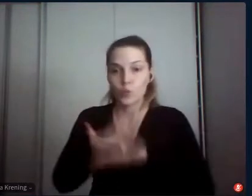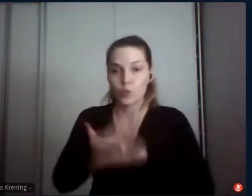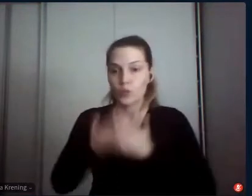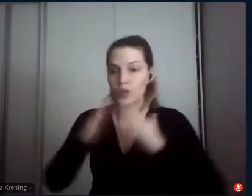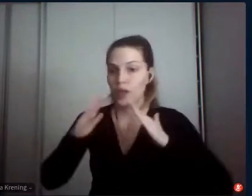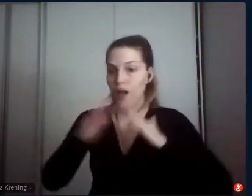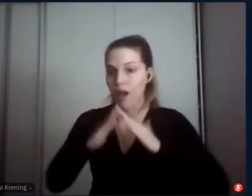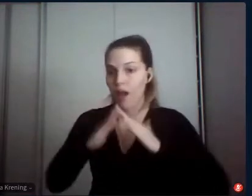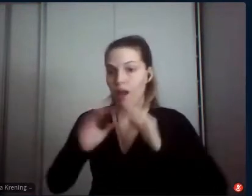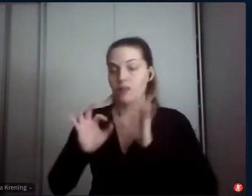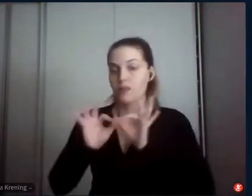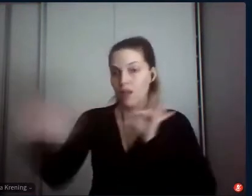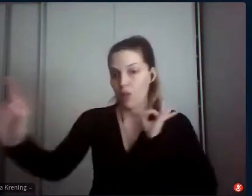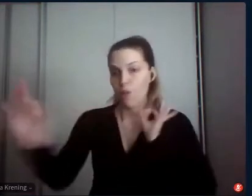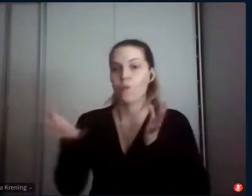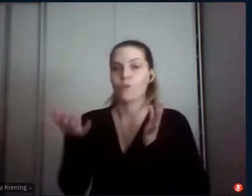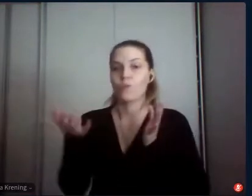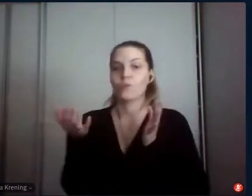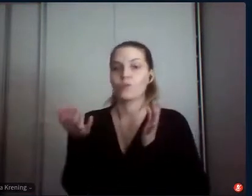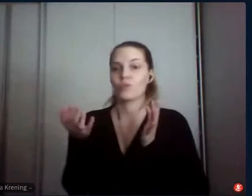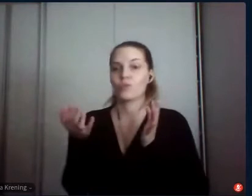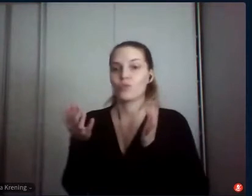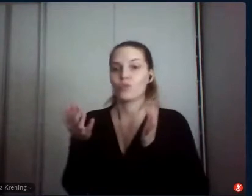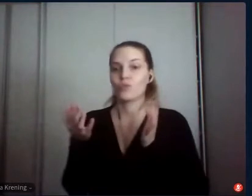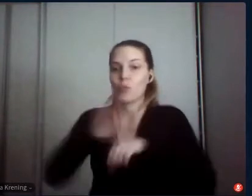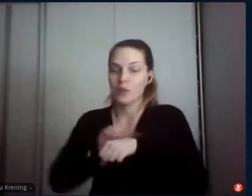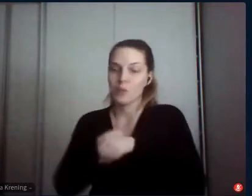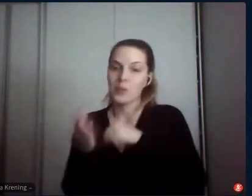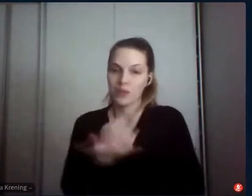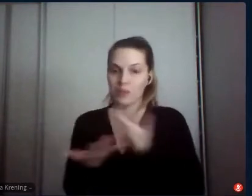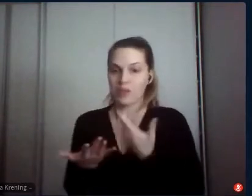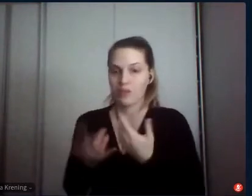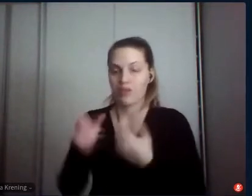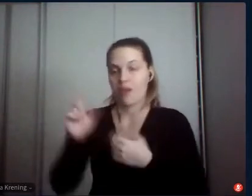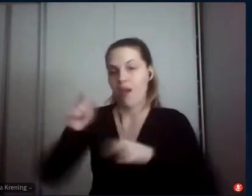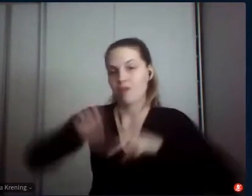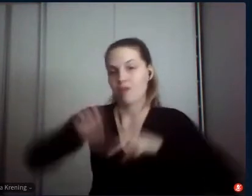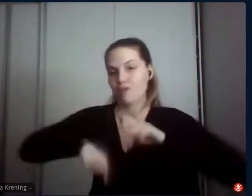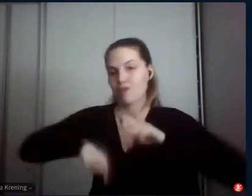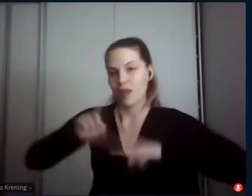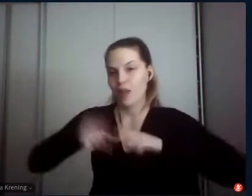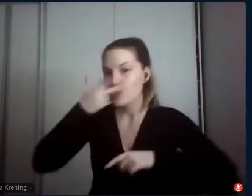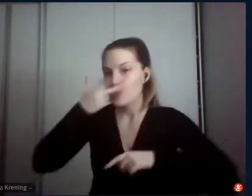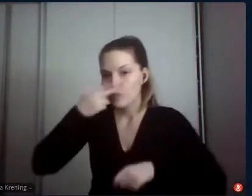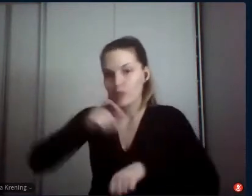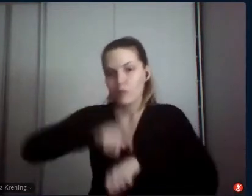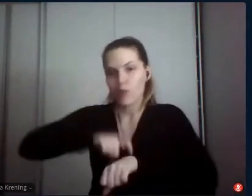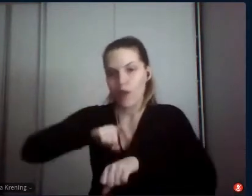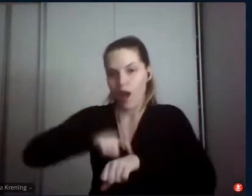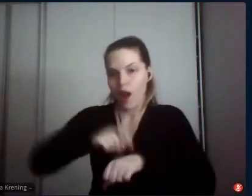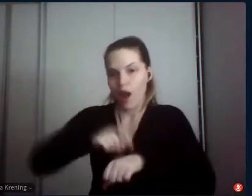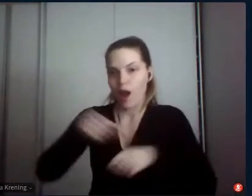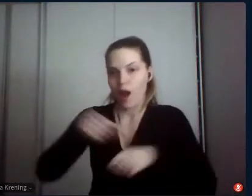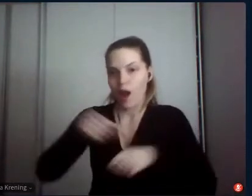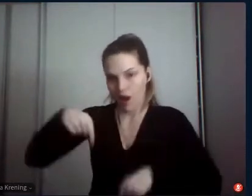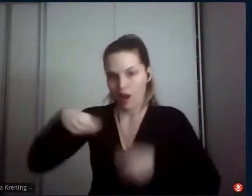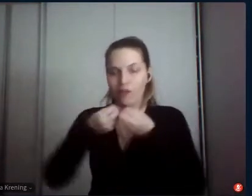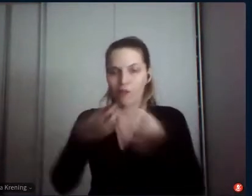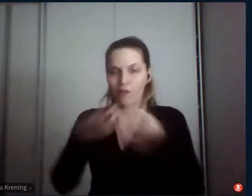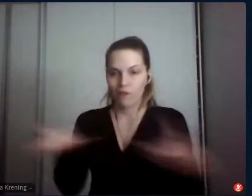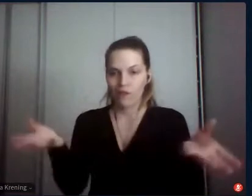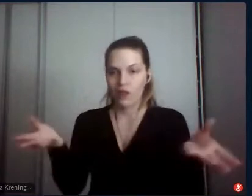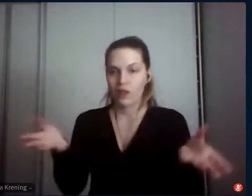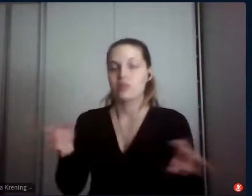um tema de uma atividade que a gente vai fazer nesse mesmo horário. E a ideia é que, como a